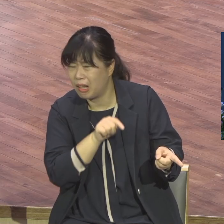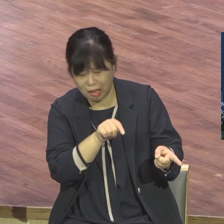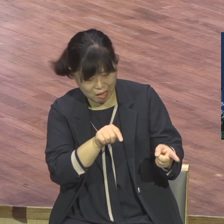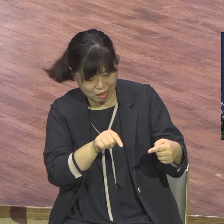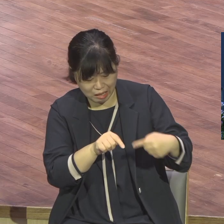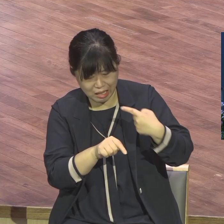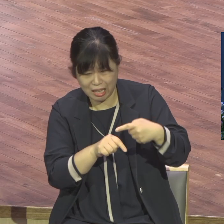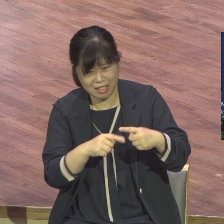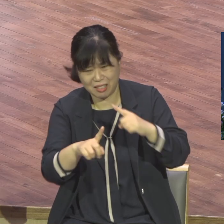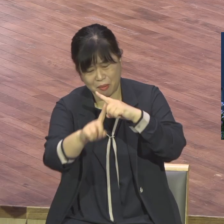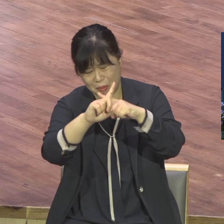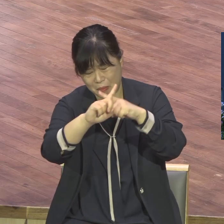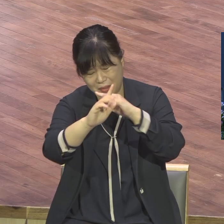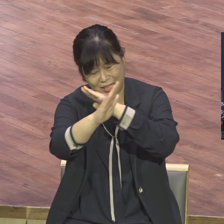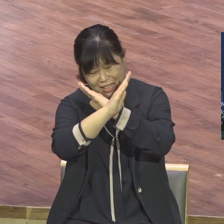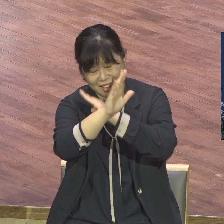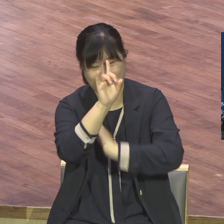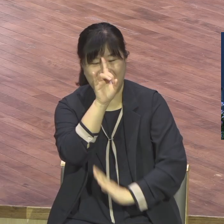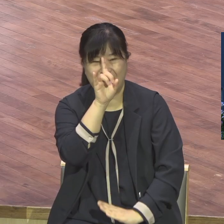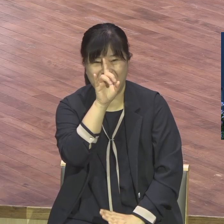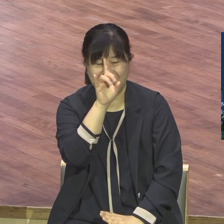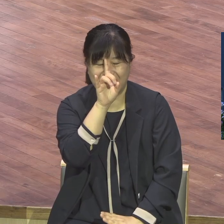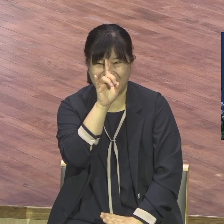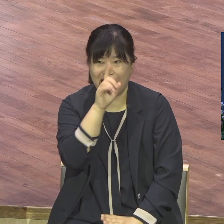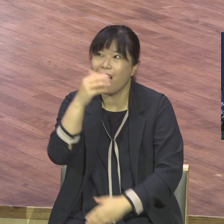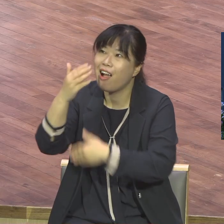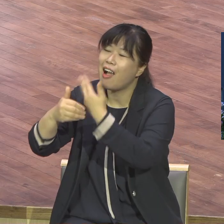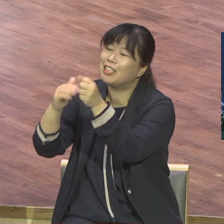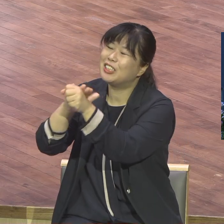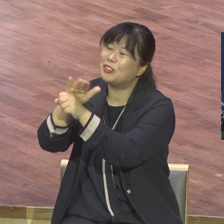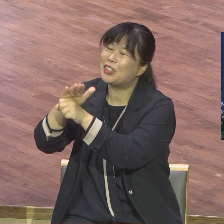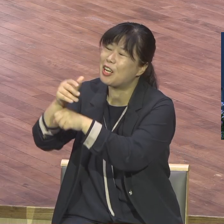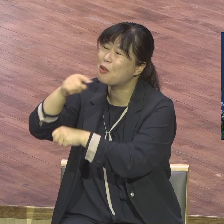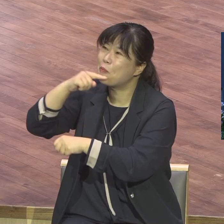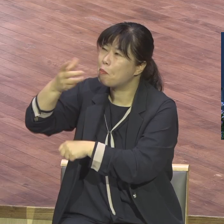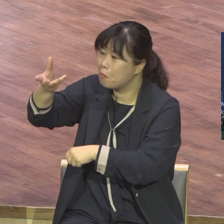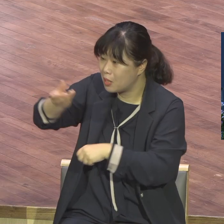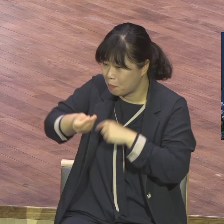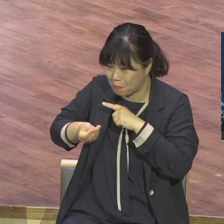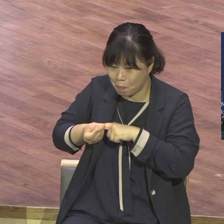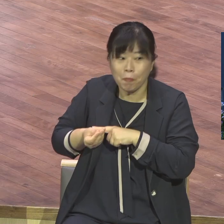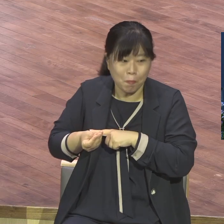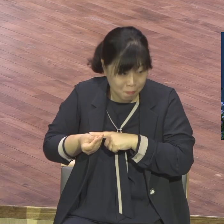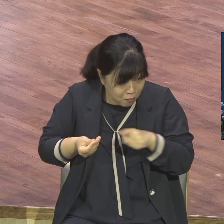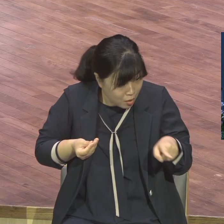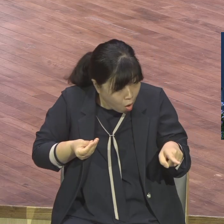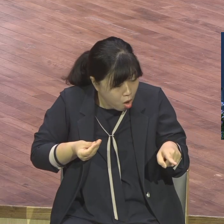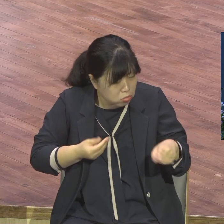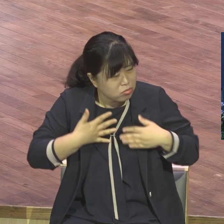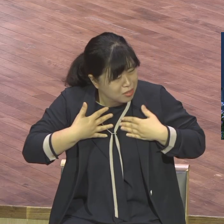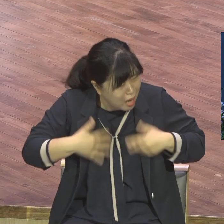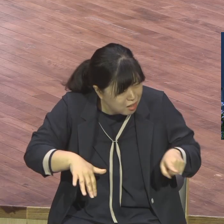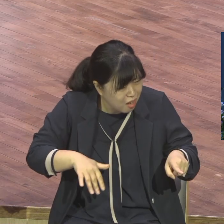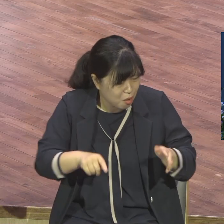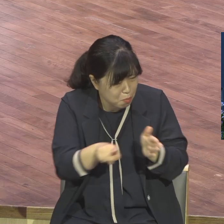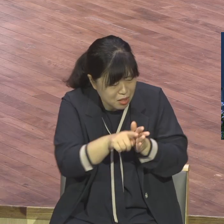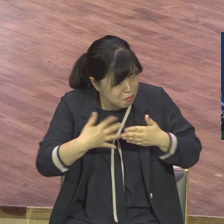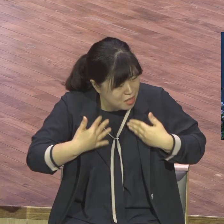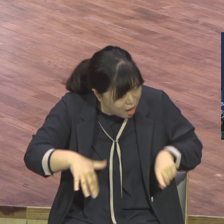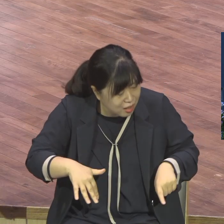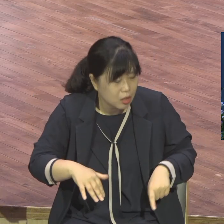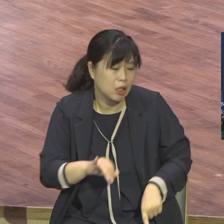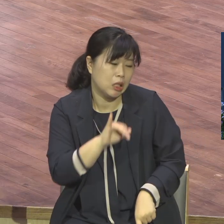그렇게 비판 판단하지 말고 그 사람을 책임지라는 것입니다. 그 정도예요. 복음의 능력이.